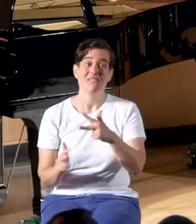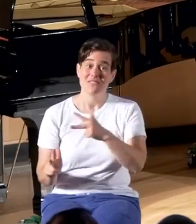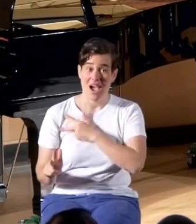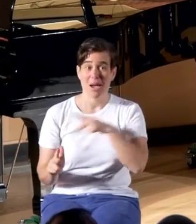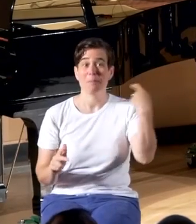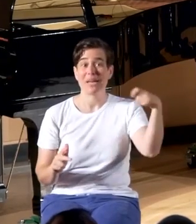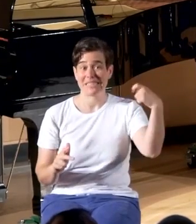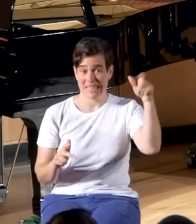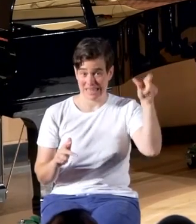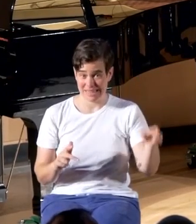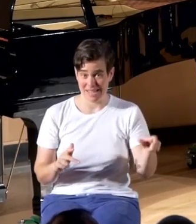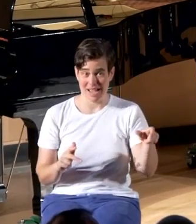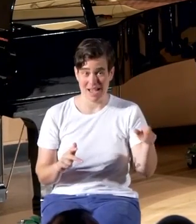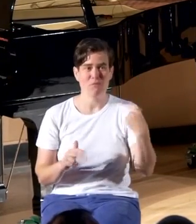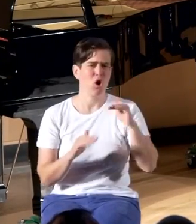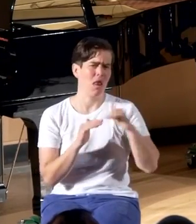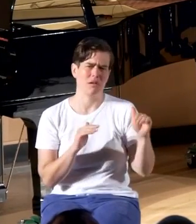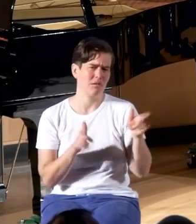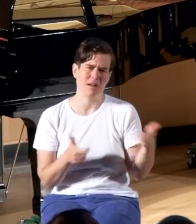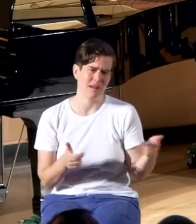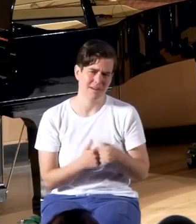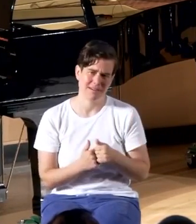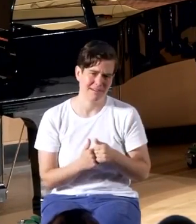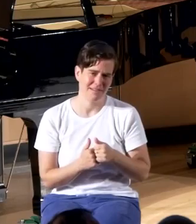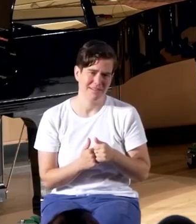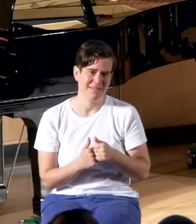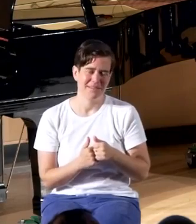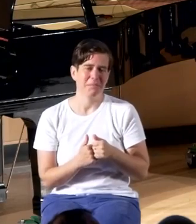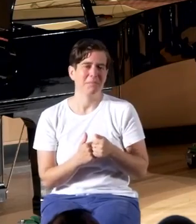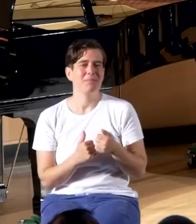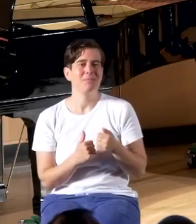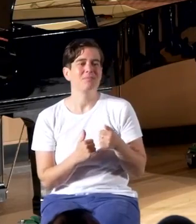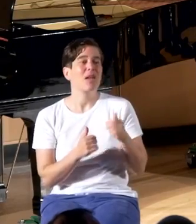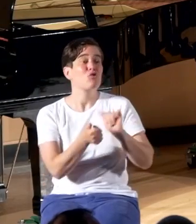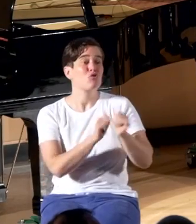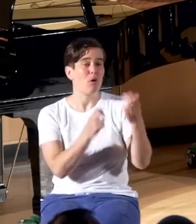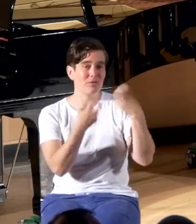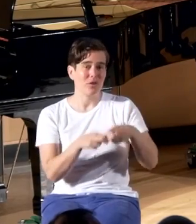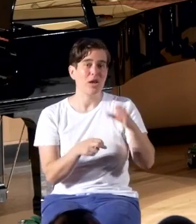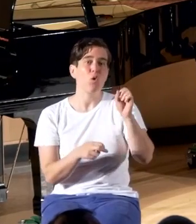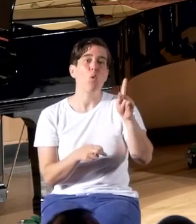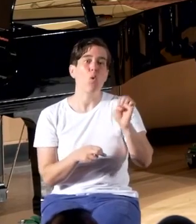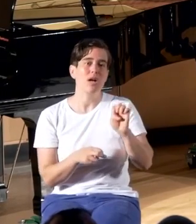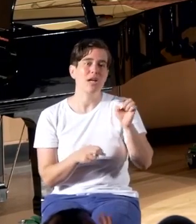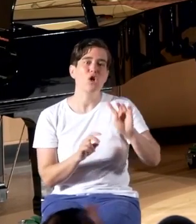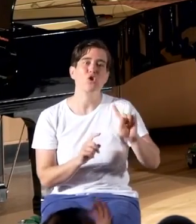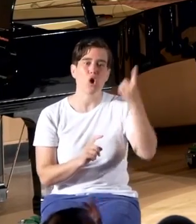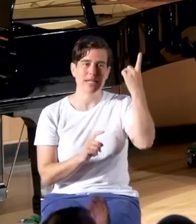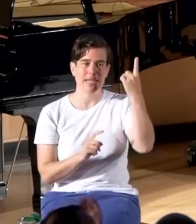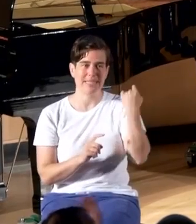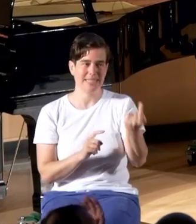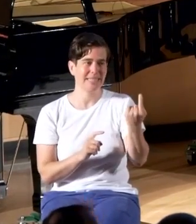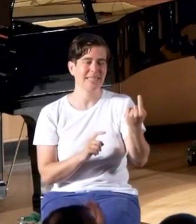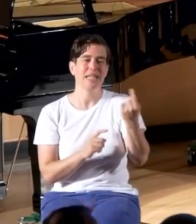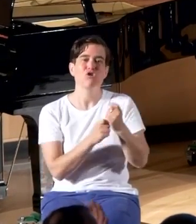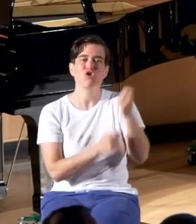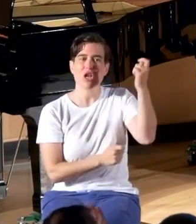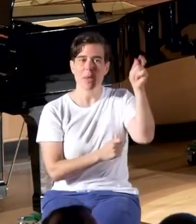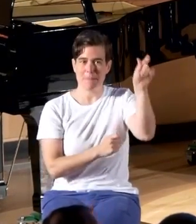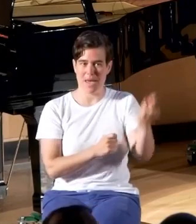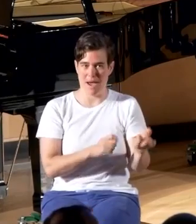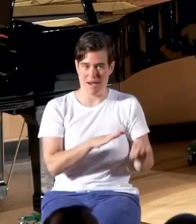Präsidenten unter uns, wenn auch nicht von einem Land, sondern doch von einem großartigen Sportverein. Das ist unser Schirmherr Oke Göttlich. Dem erstmal ein ganz besonderes herzlich willkommen.